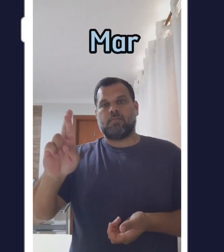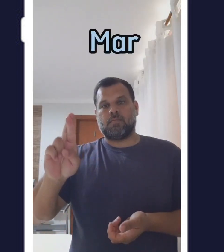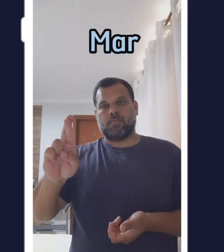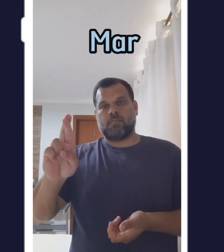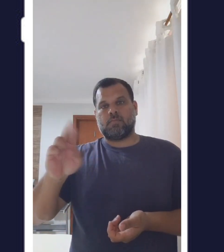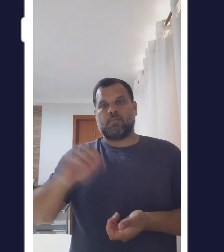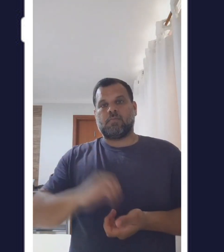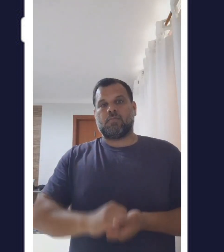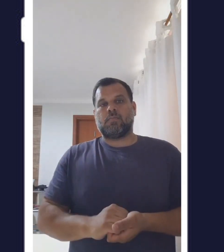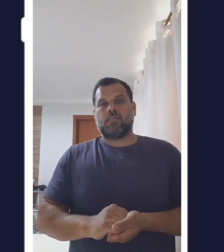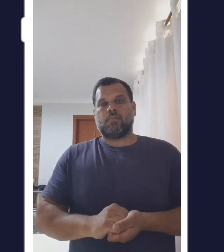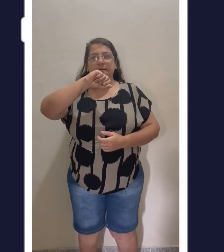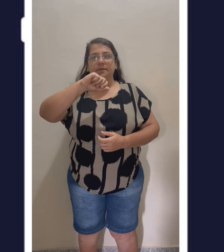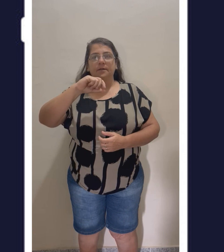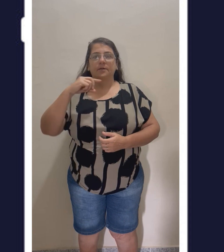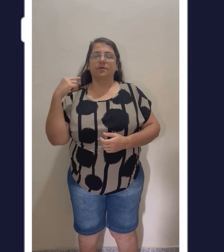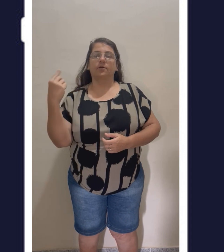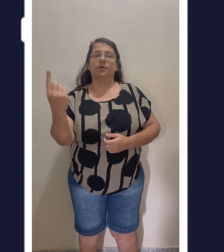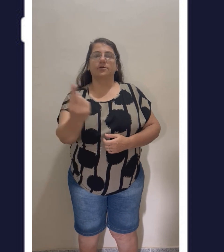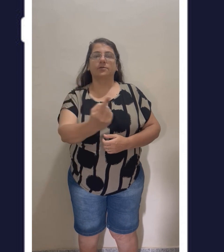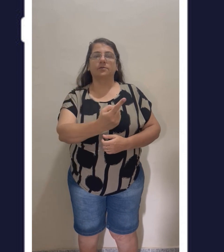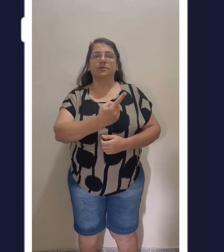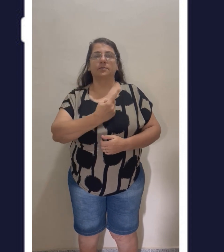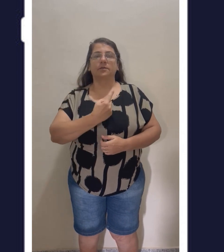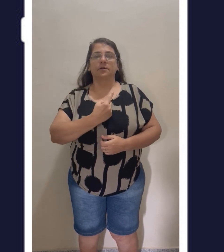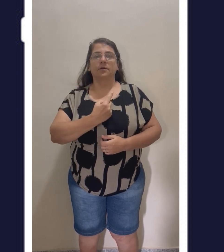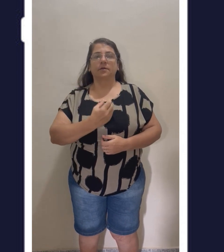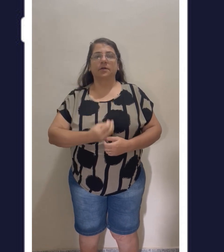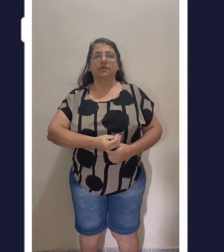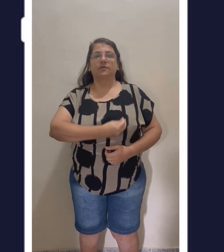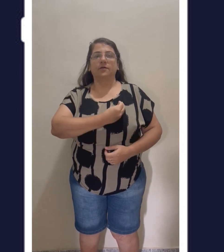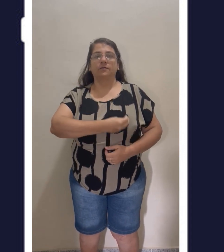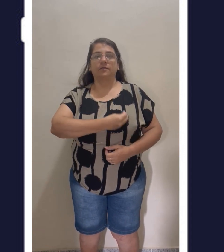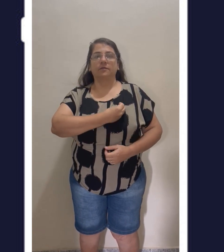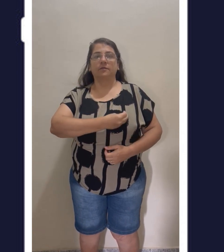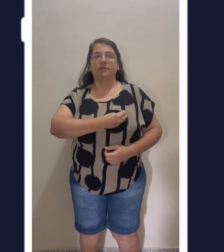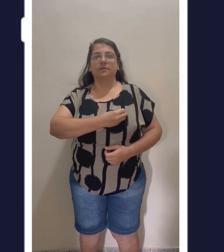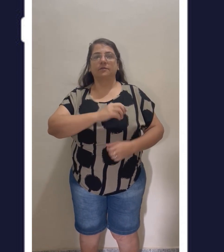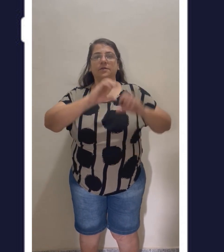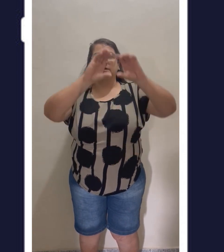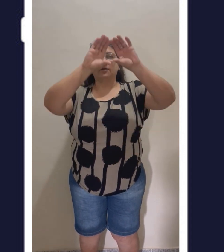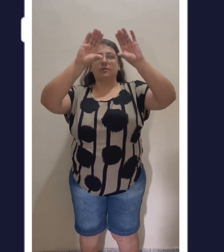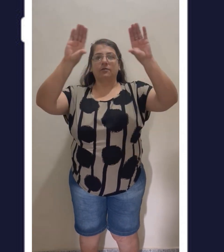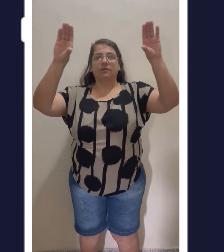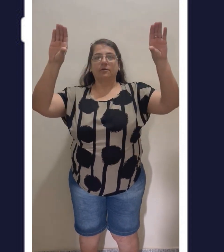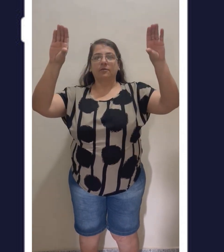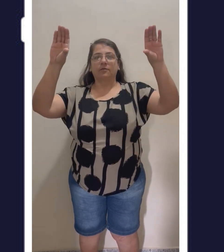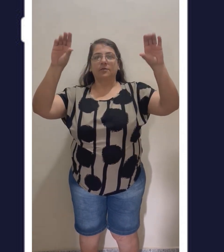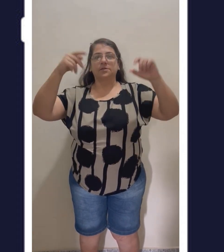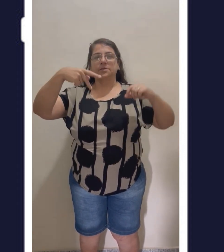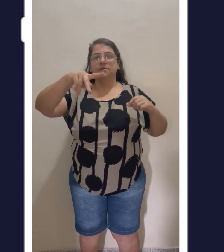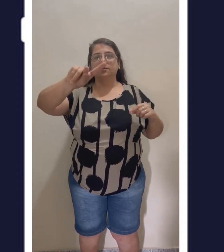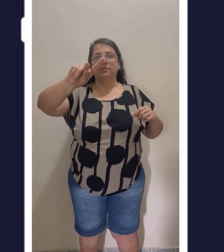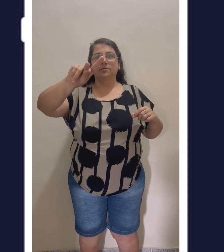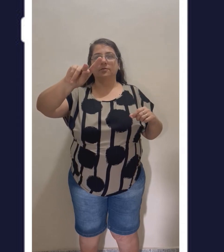por movimentos específicos realizados com as mãos e combinados com expressões corporais e